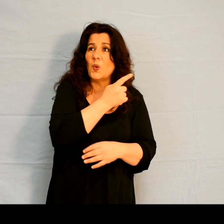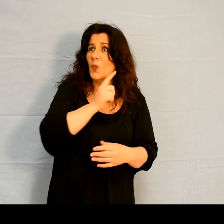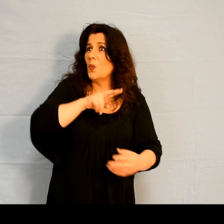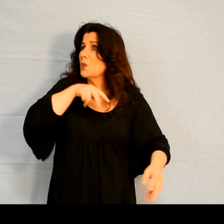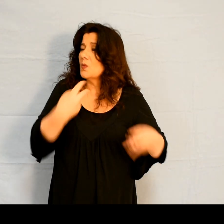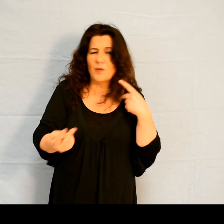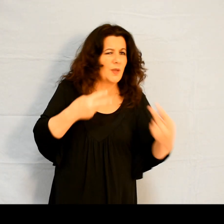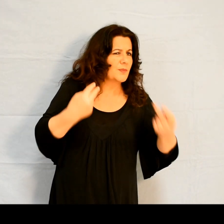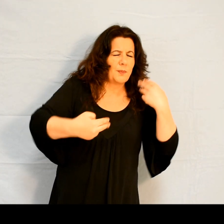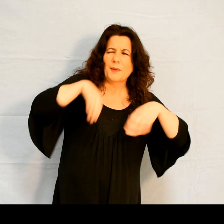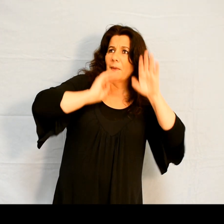tomberai jamais. »